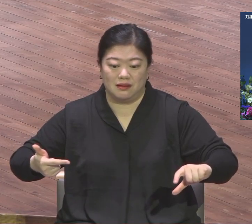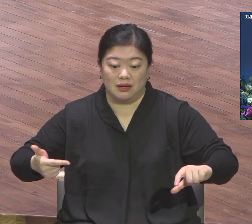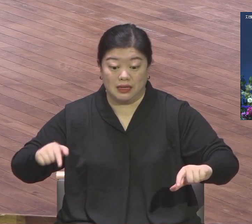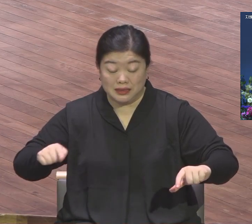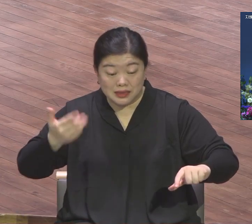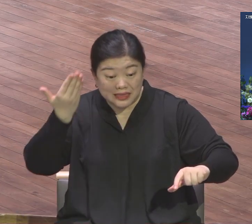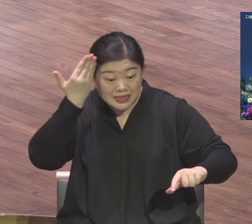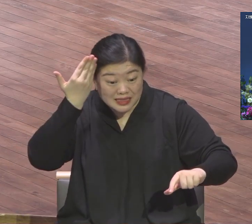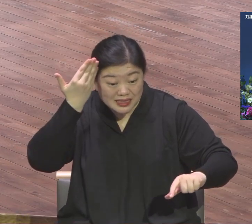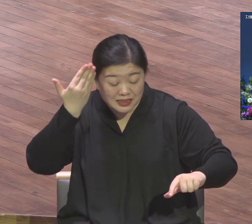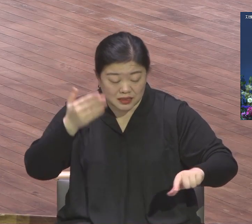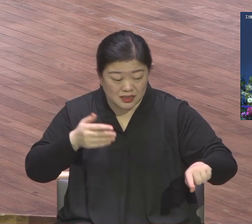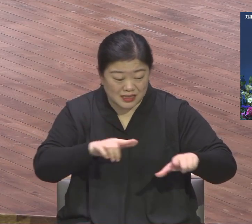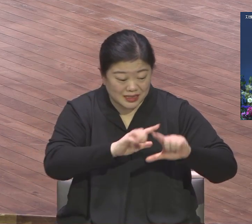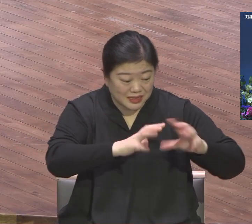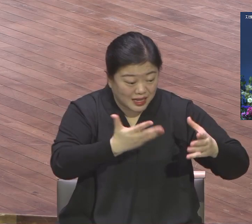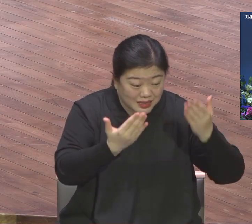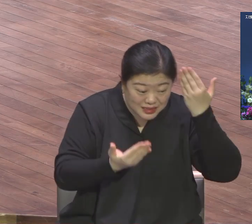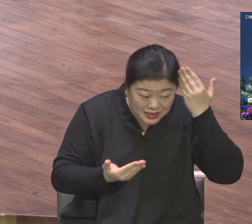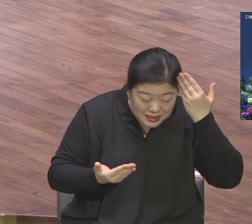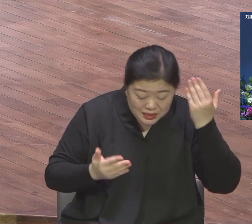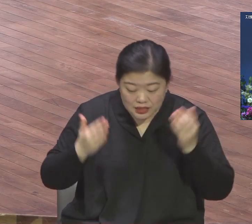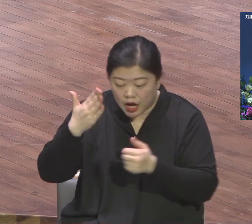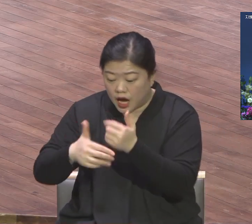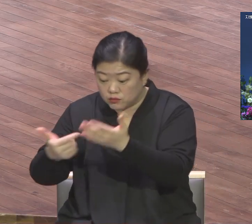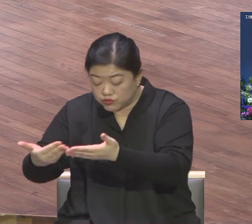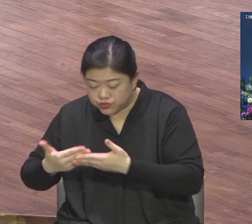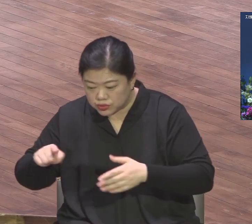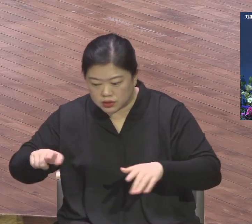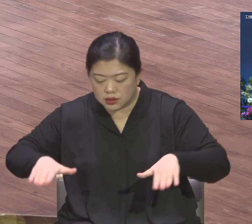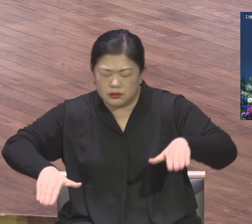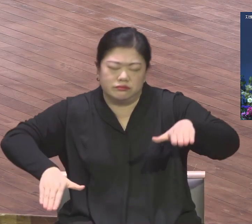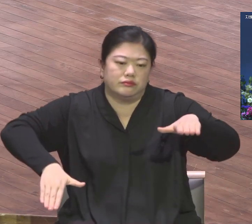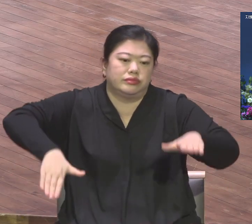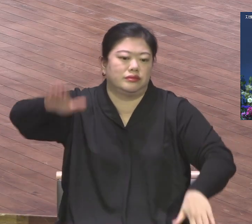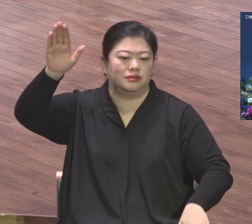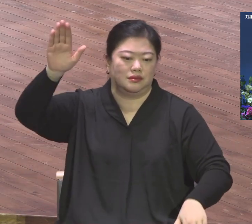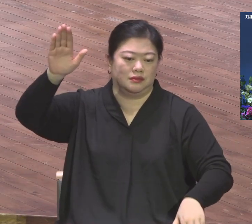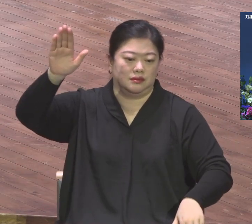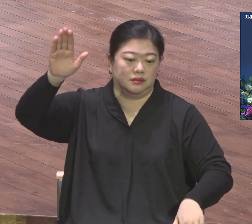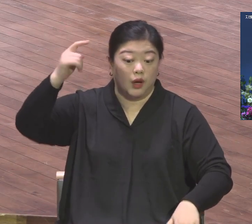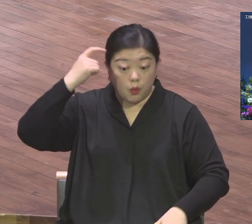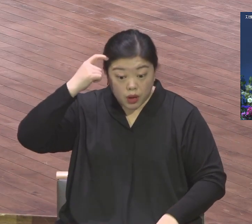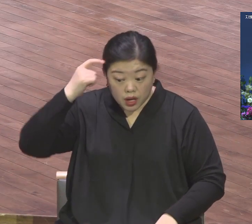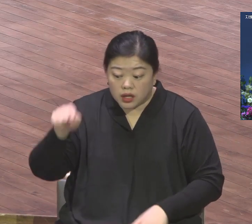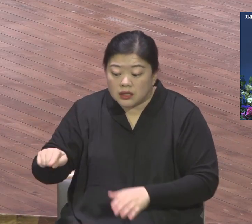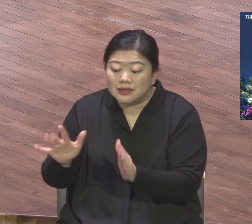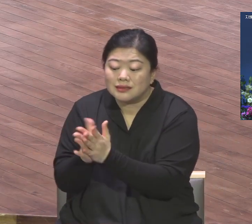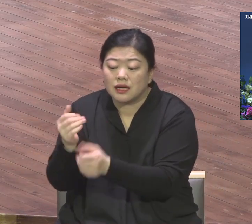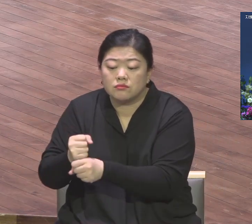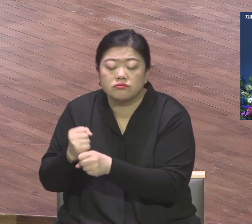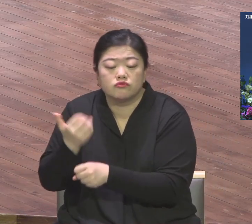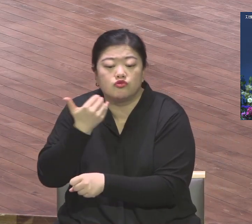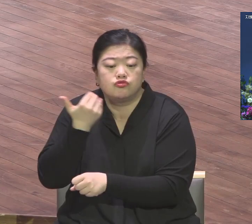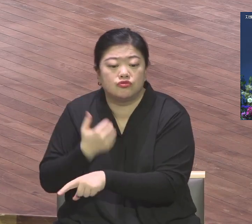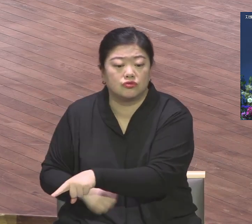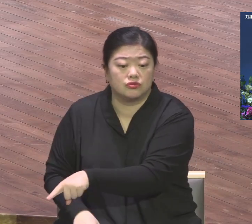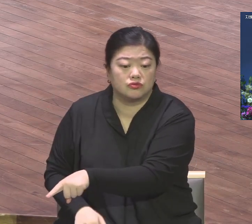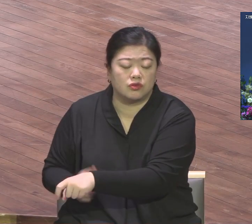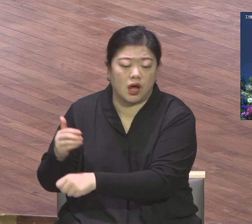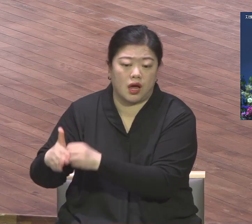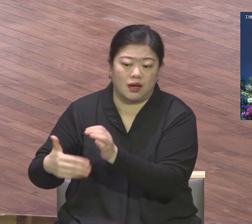다르냐? 그 출처가 하나님이 때문에 그랬습니다. 이 잠언에 누가 썼냐?